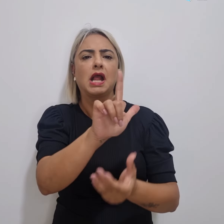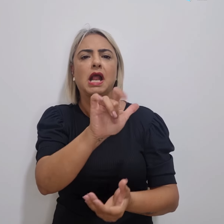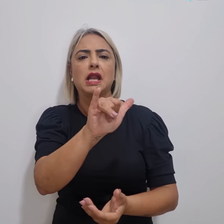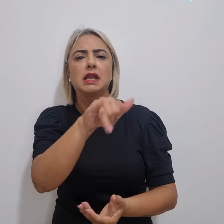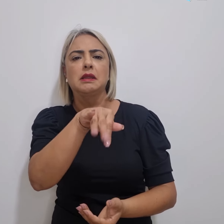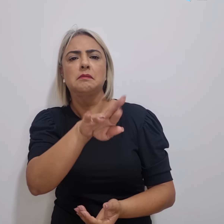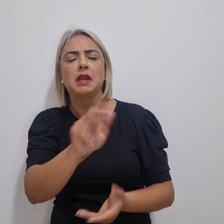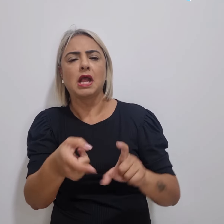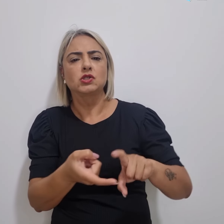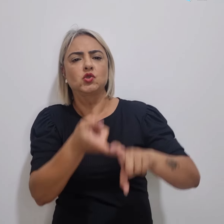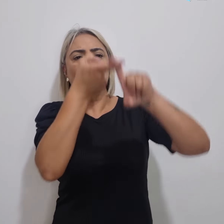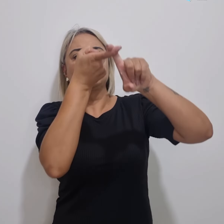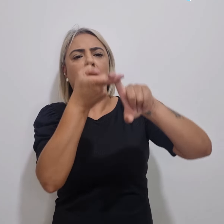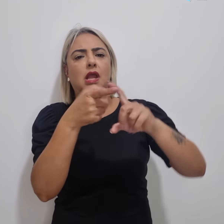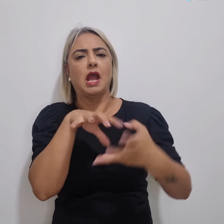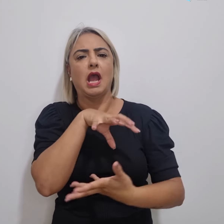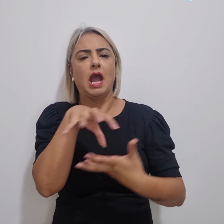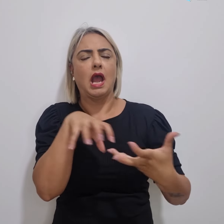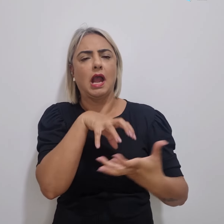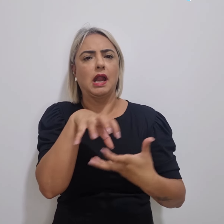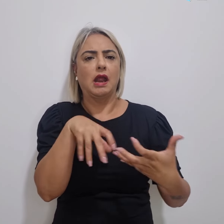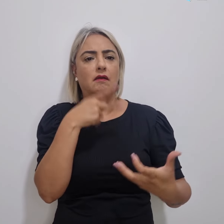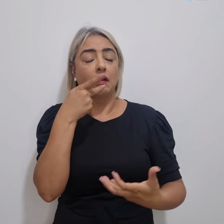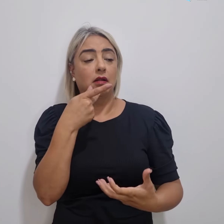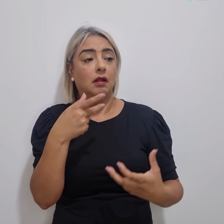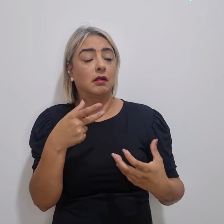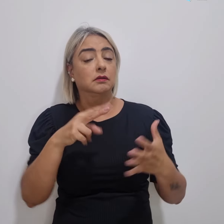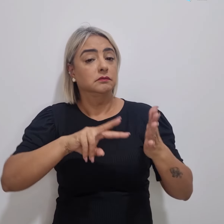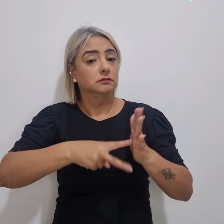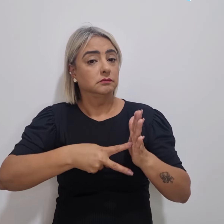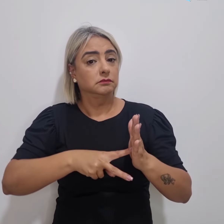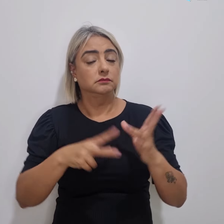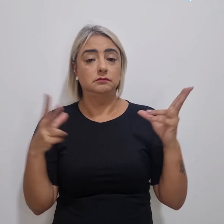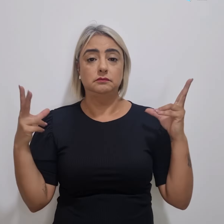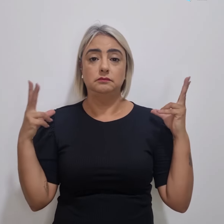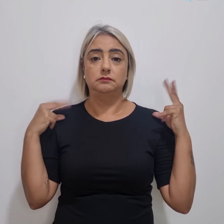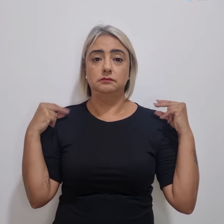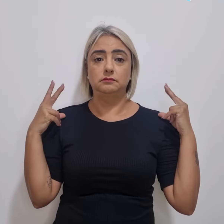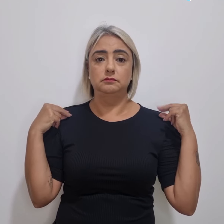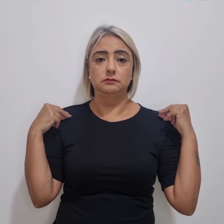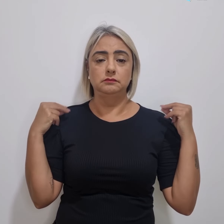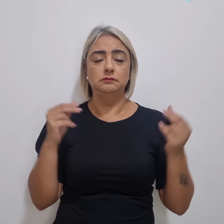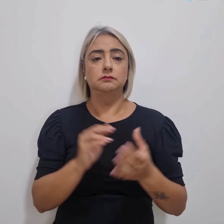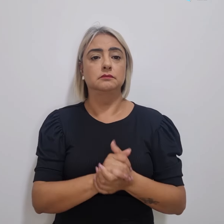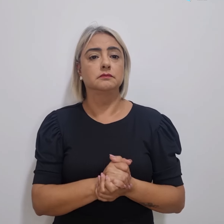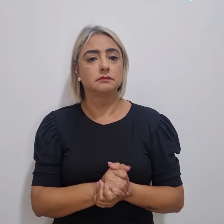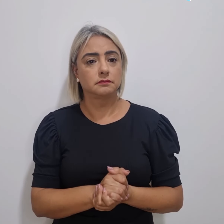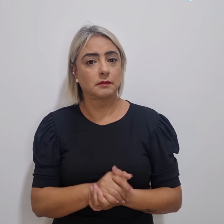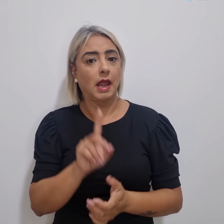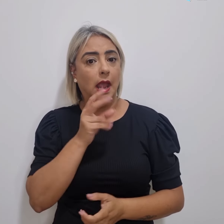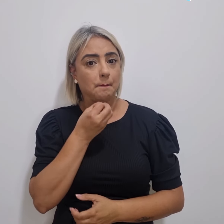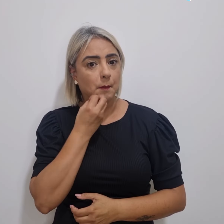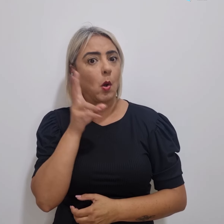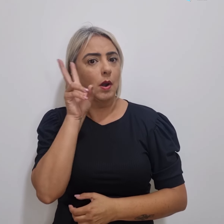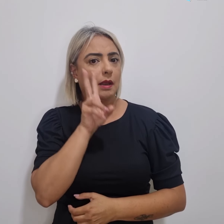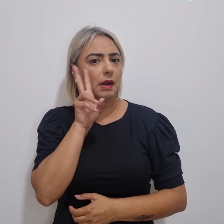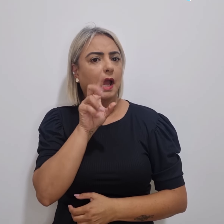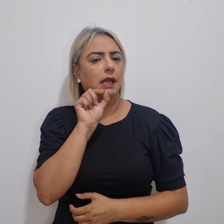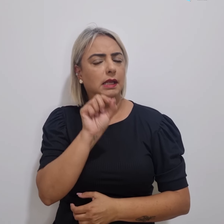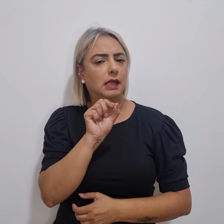suspender a greve decretada pelo Sindicato dos Rodoviários. Vale lembrar que, fora o